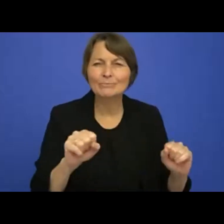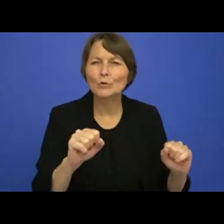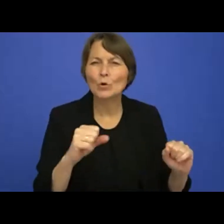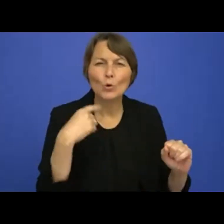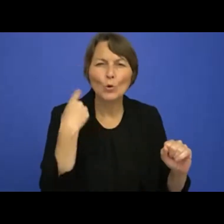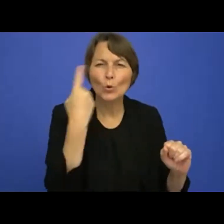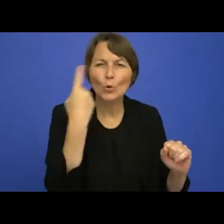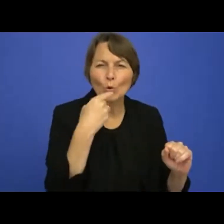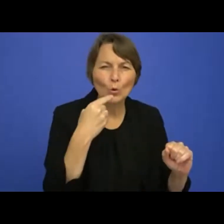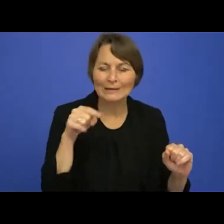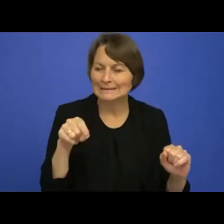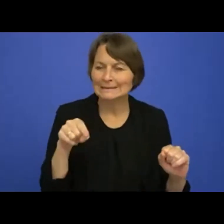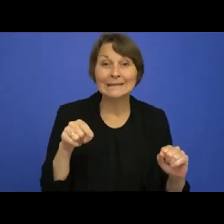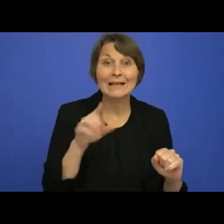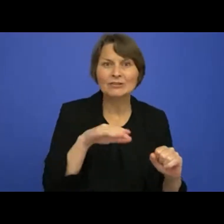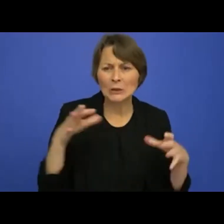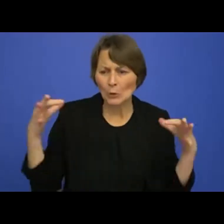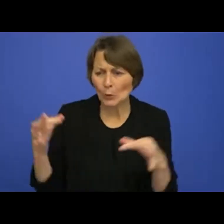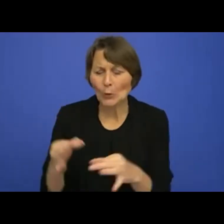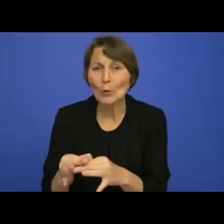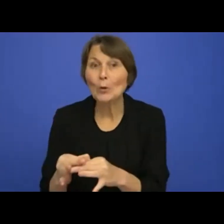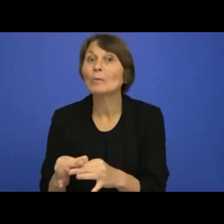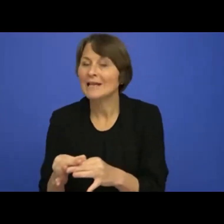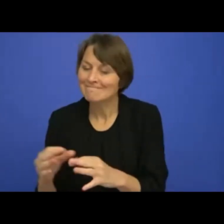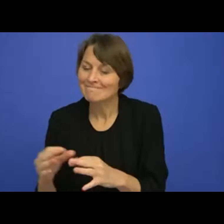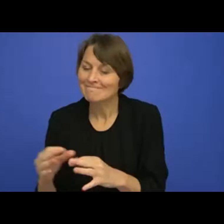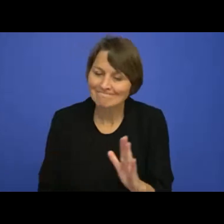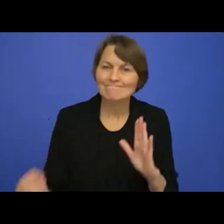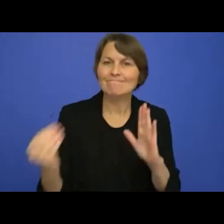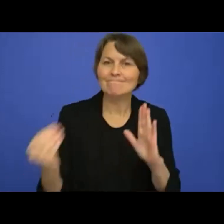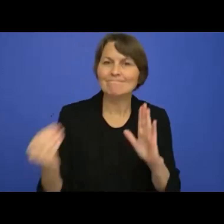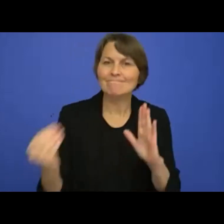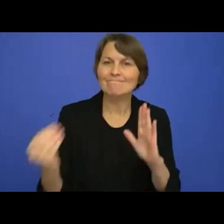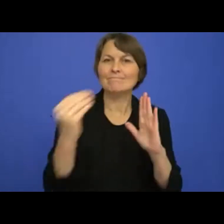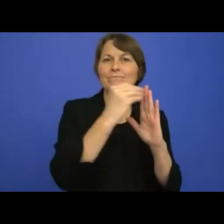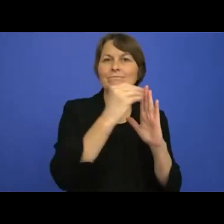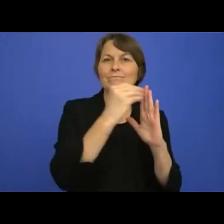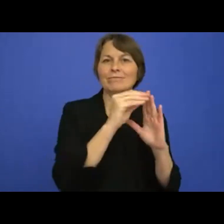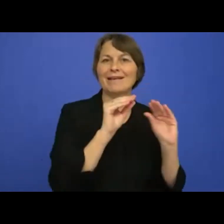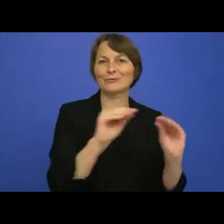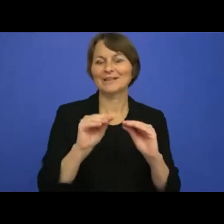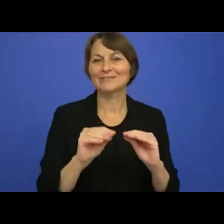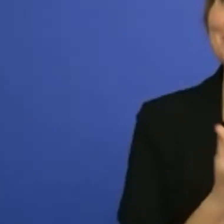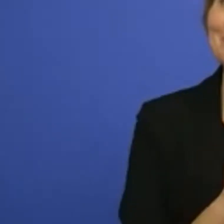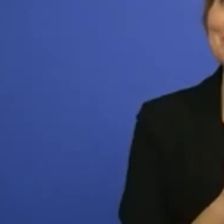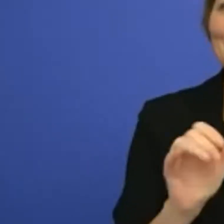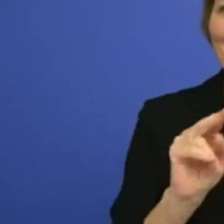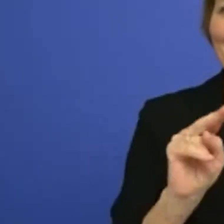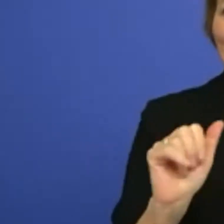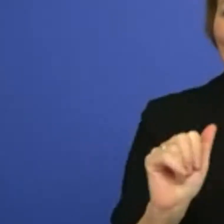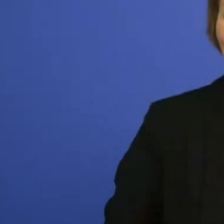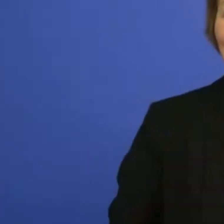prioriser pour permettre aux enfants les plus marginalisés d'atteindre leur potentiel. Anna, à vous la